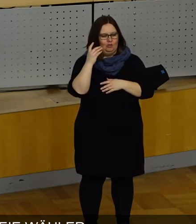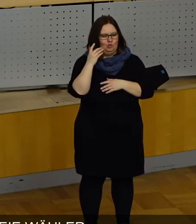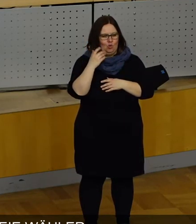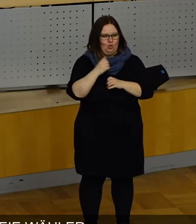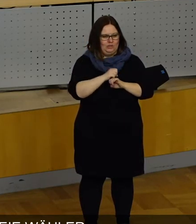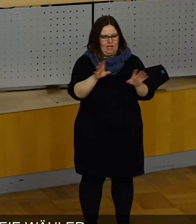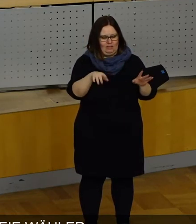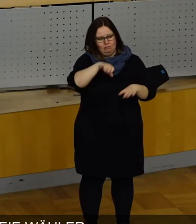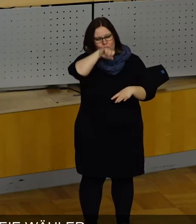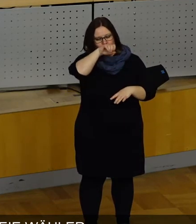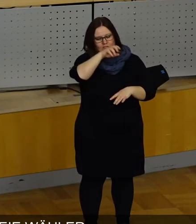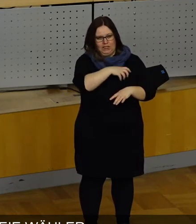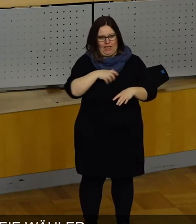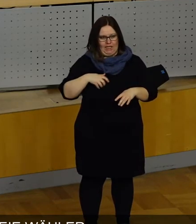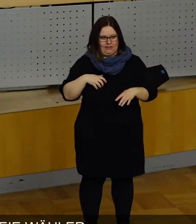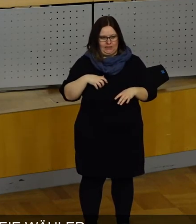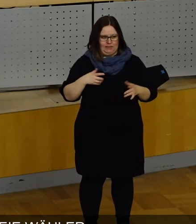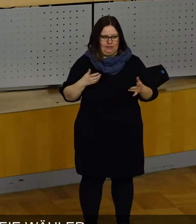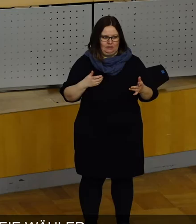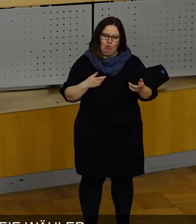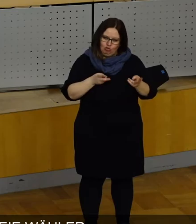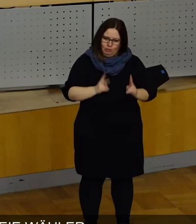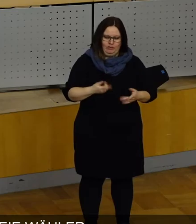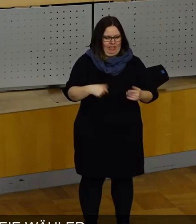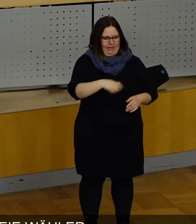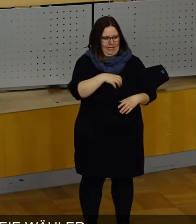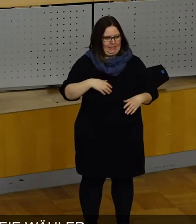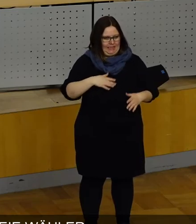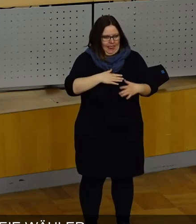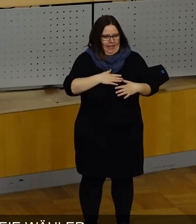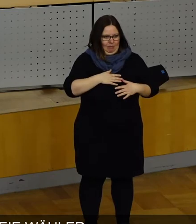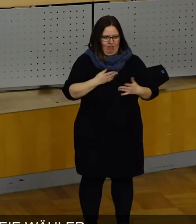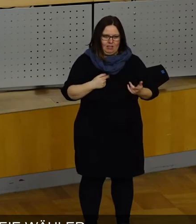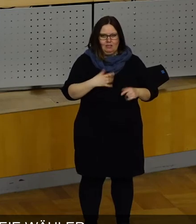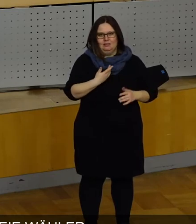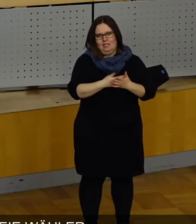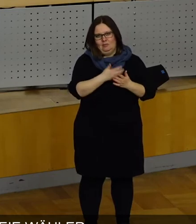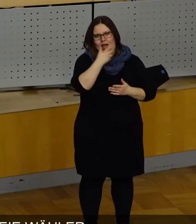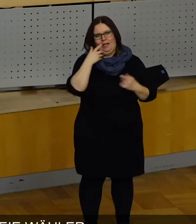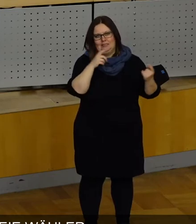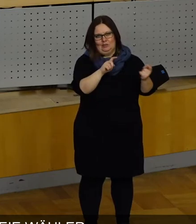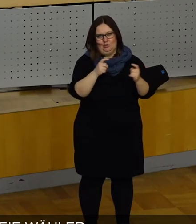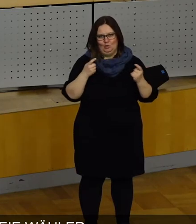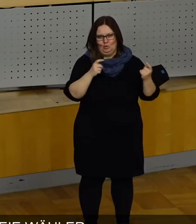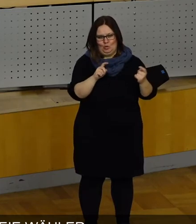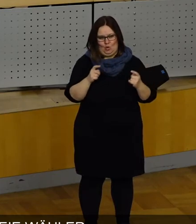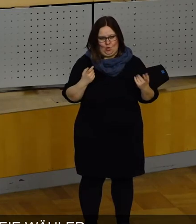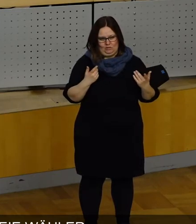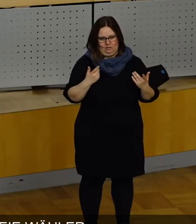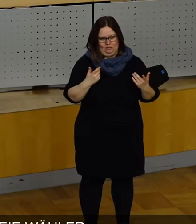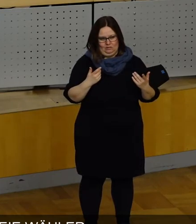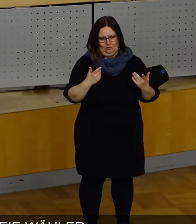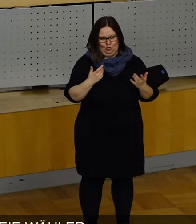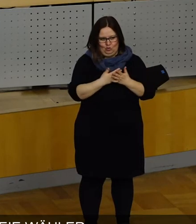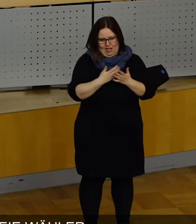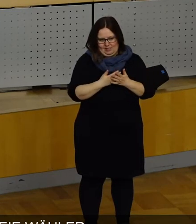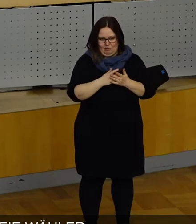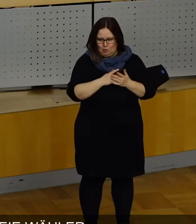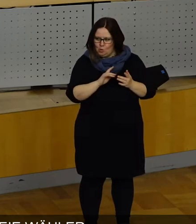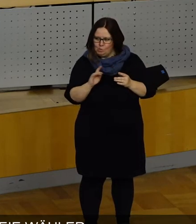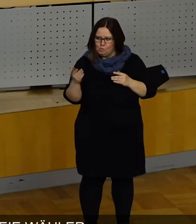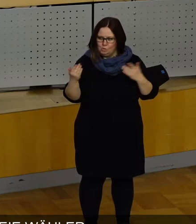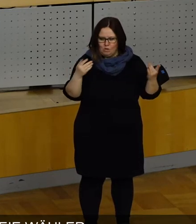Dresden, und ich glaube, er hat recht. Und an dem, was man liebt, an dem, was man hängt, da hängt man ganz besonders dran. Und dann gibt es